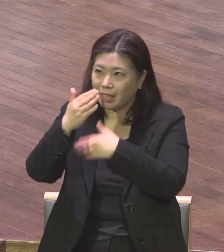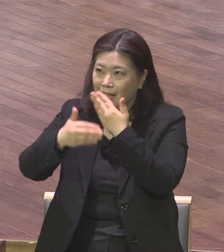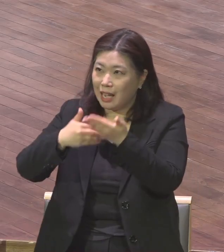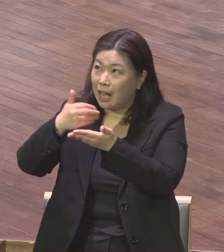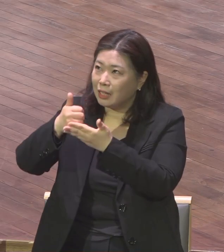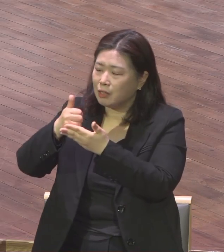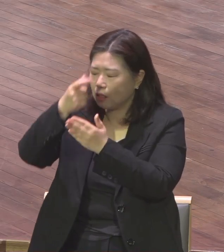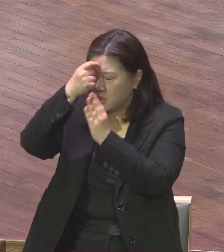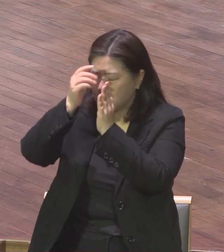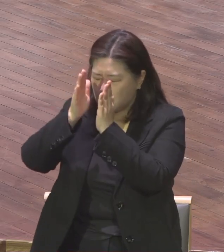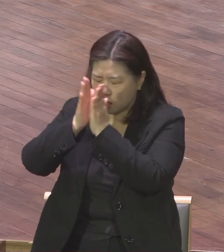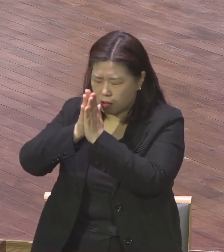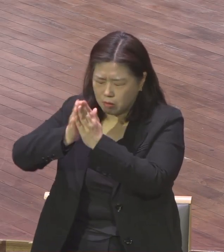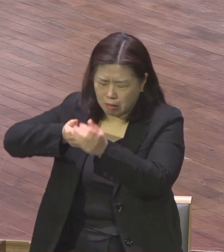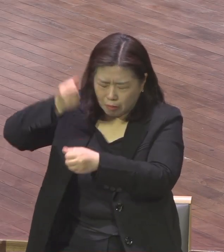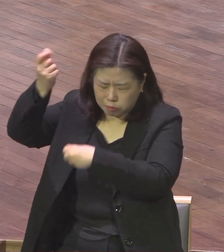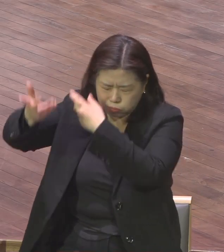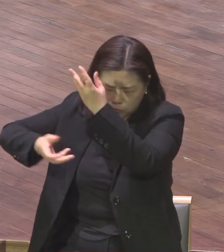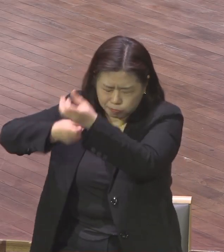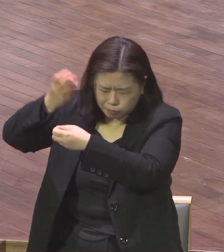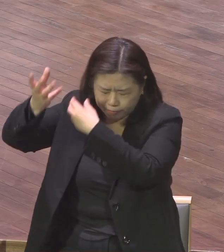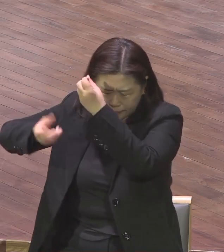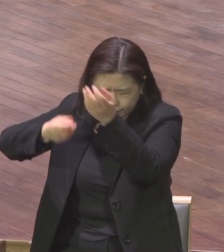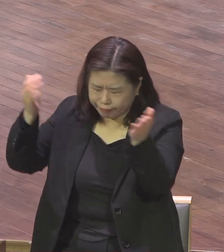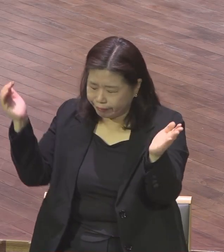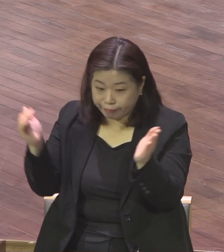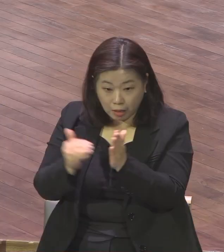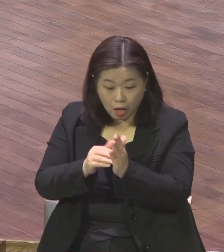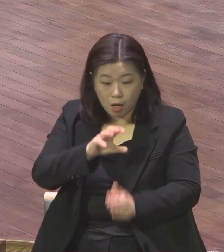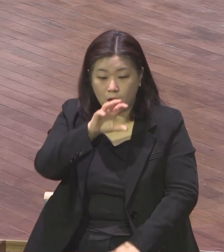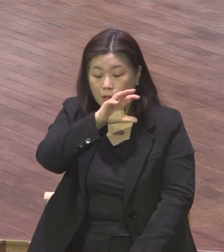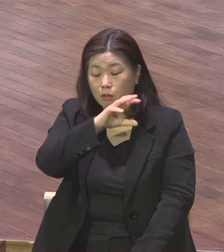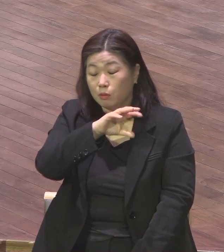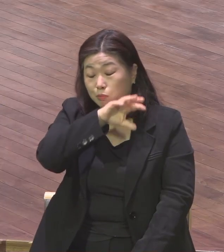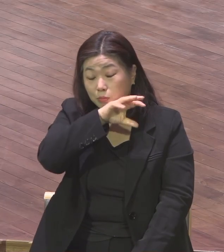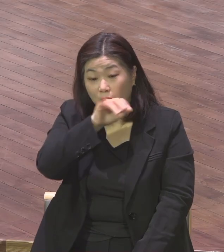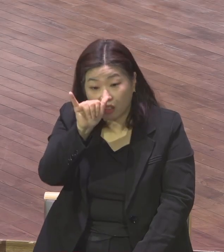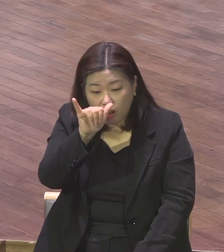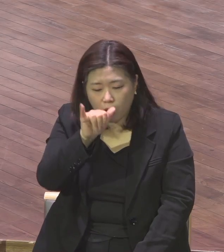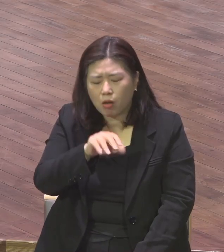살아계시는데 무슨 원망이 나옵니까?